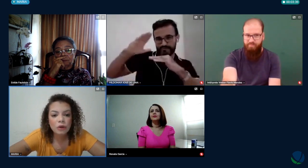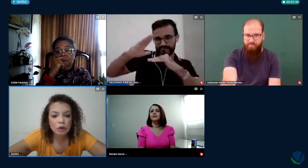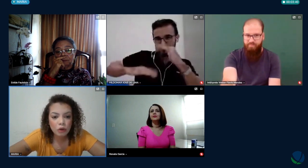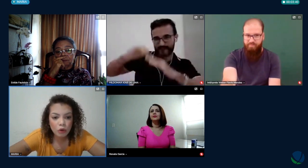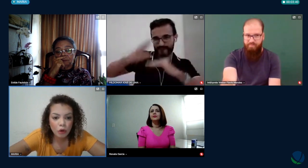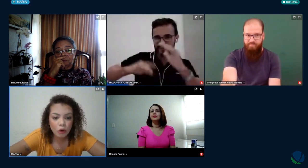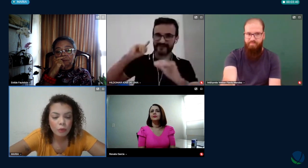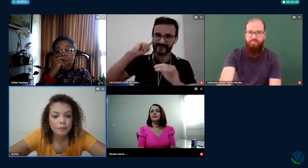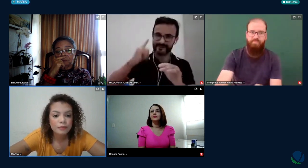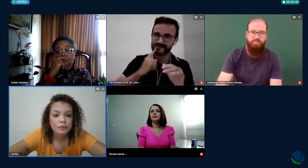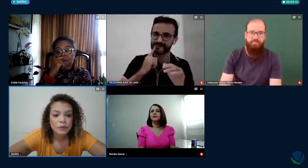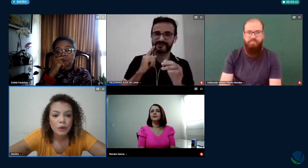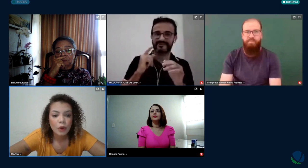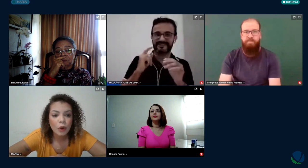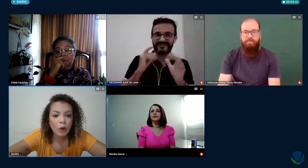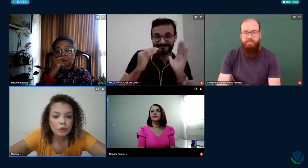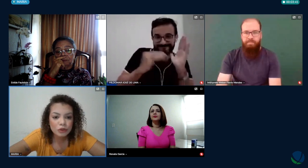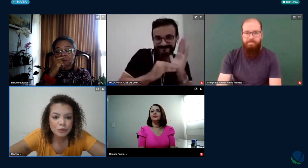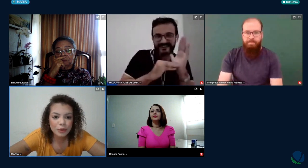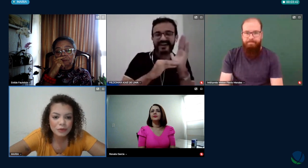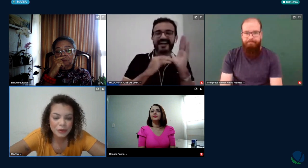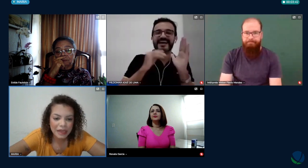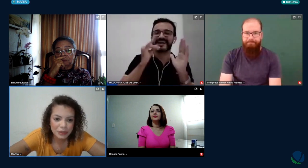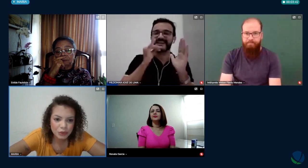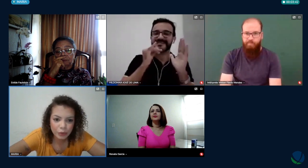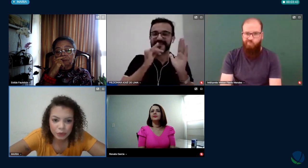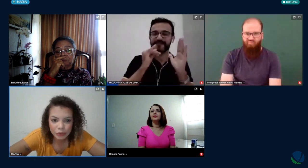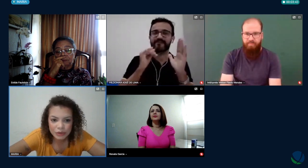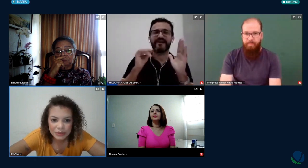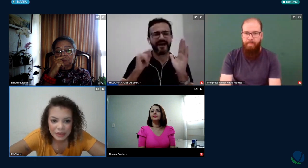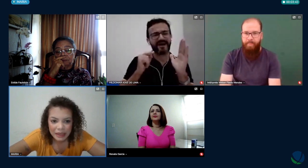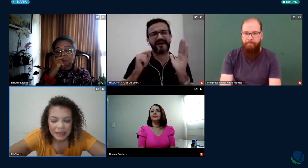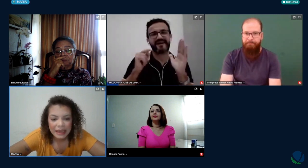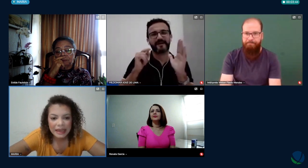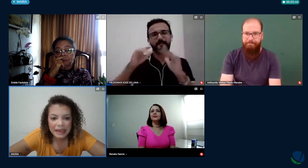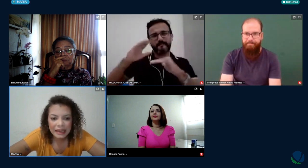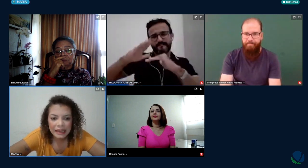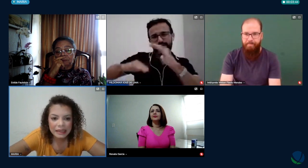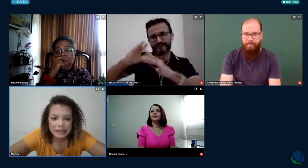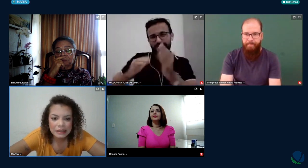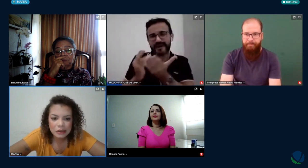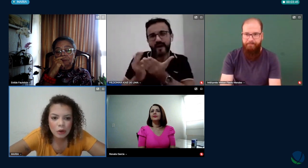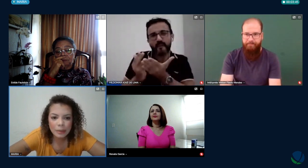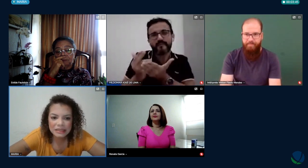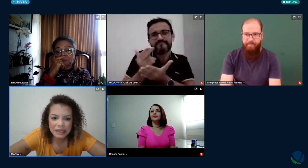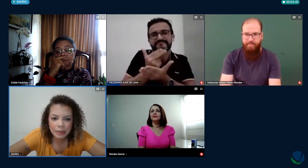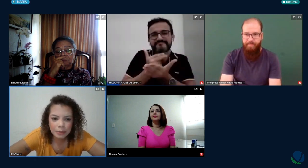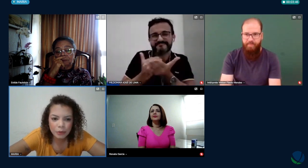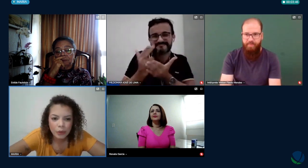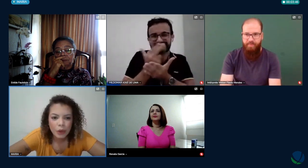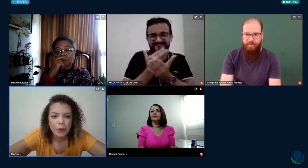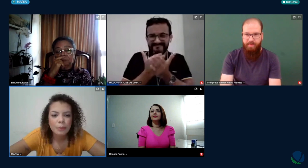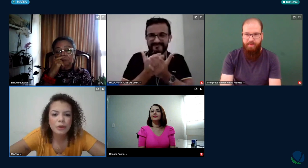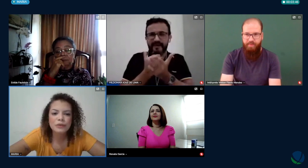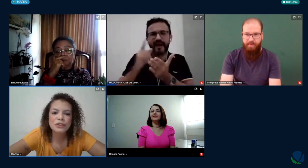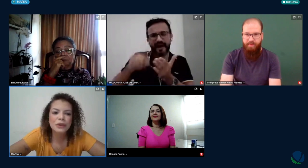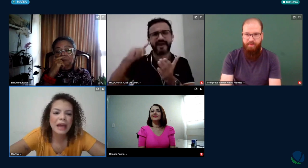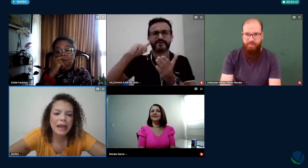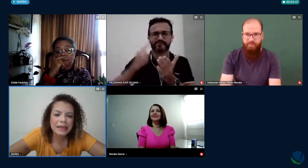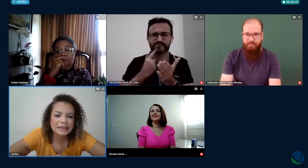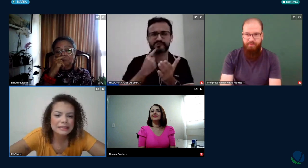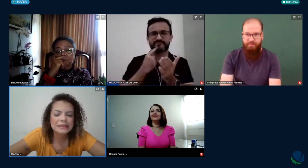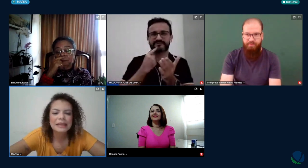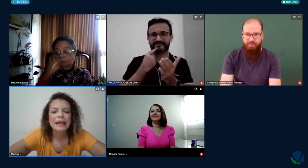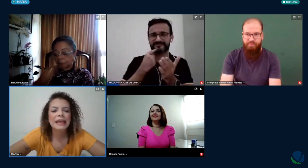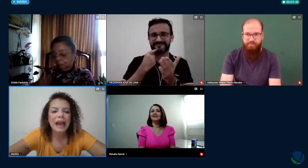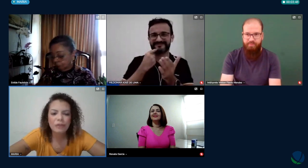Renata também colocou outros profissionais surdos como